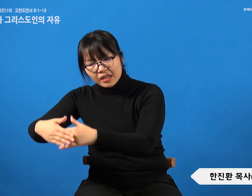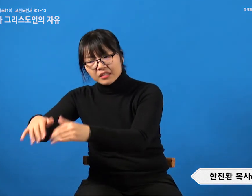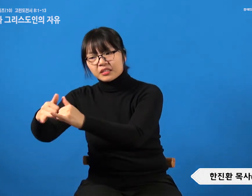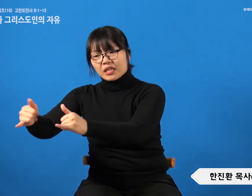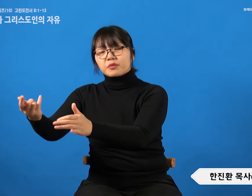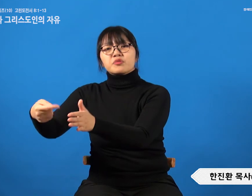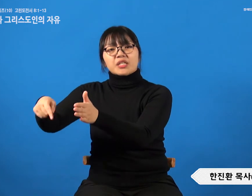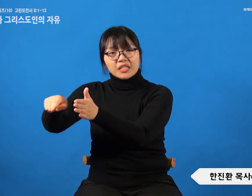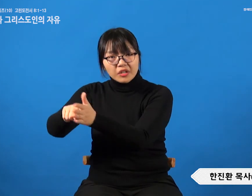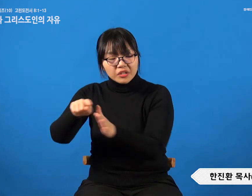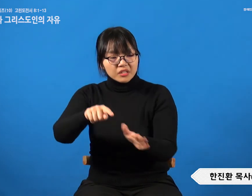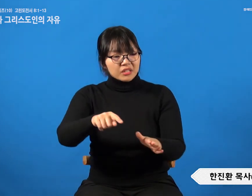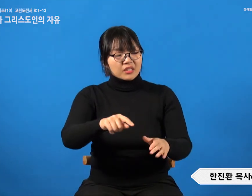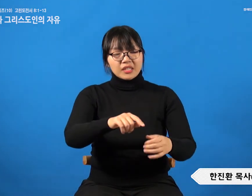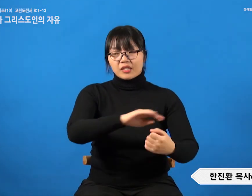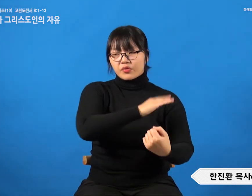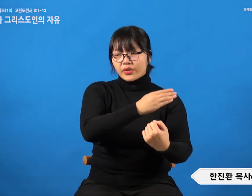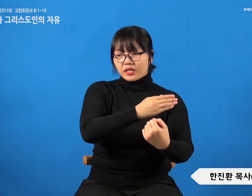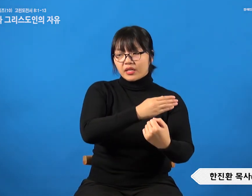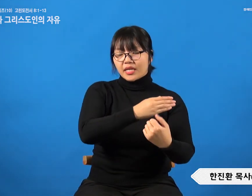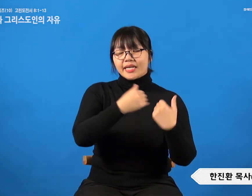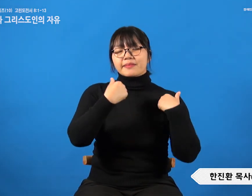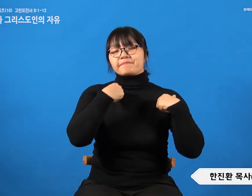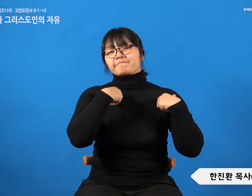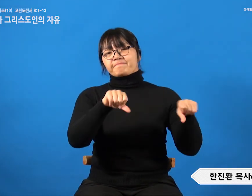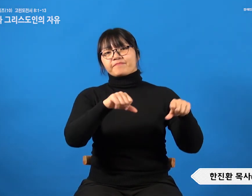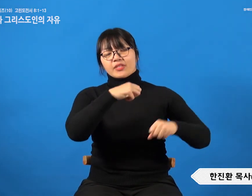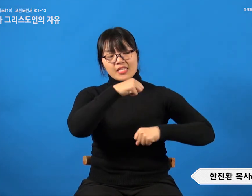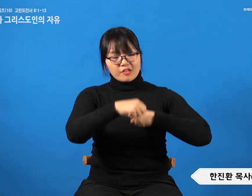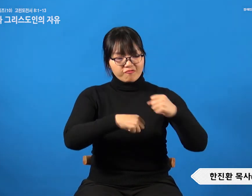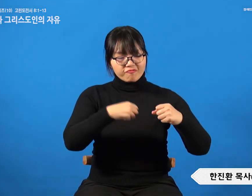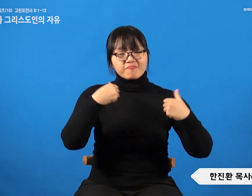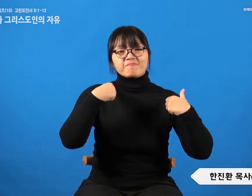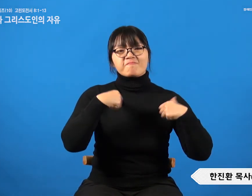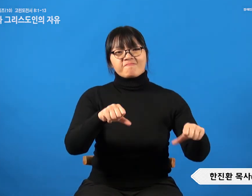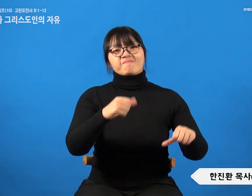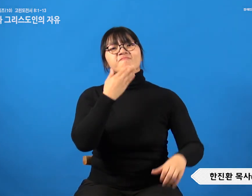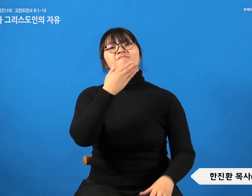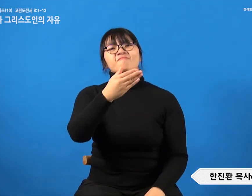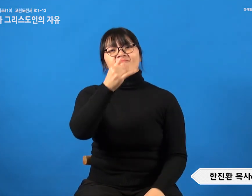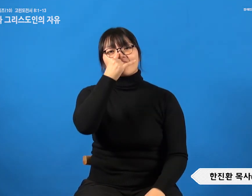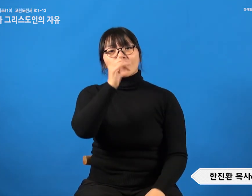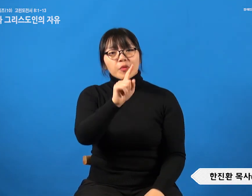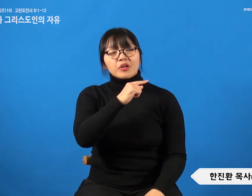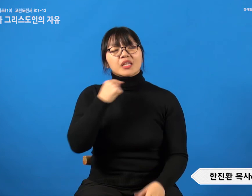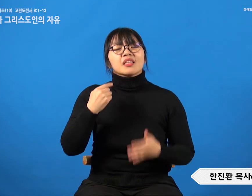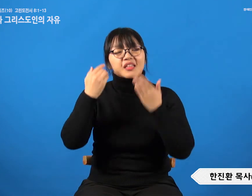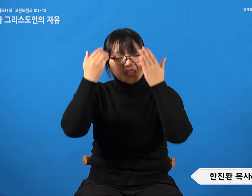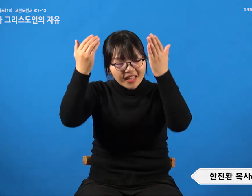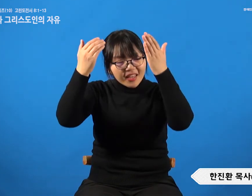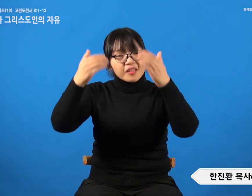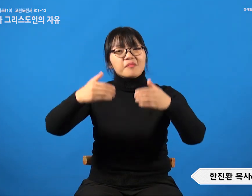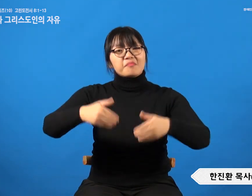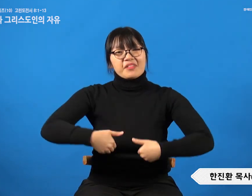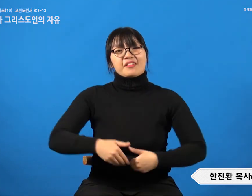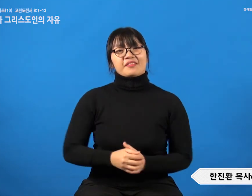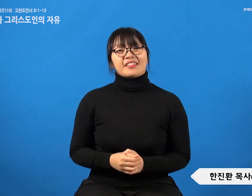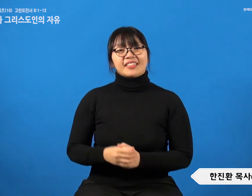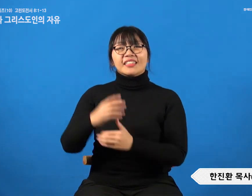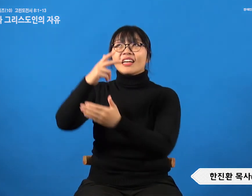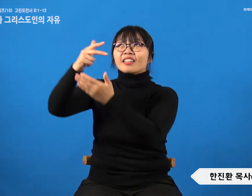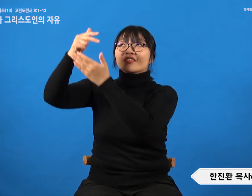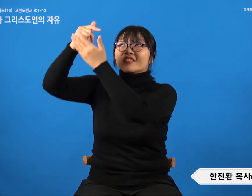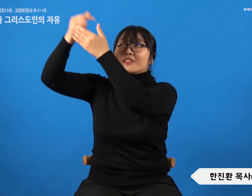됩니다. 그렇게 내 자유도 포기하고 유보하고 하는 그 희생을 우리